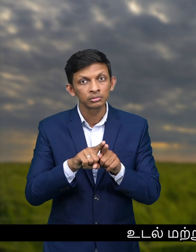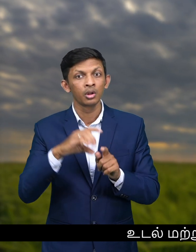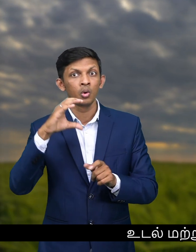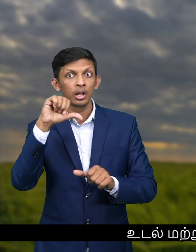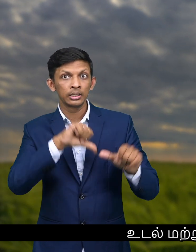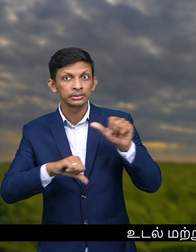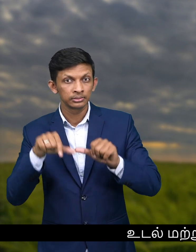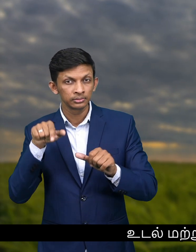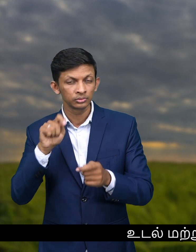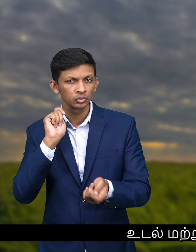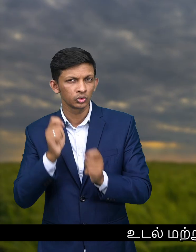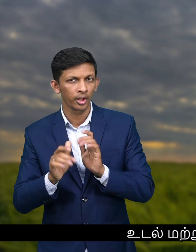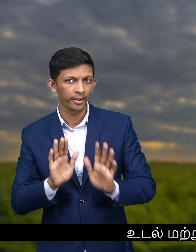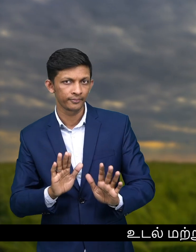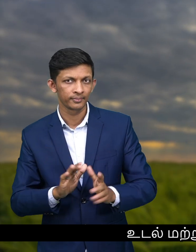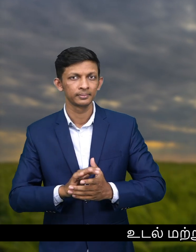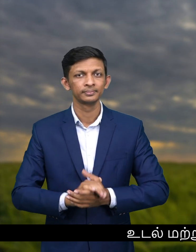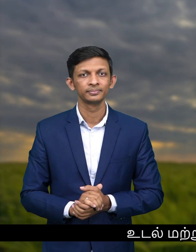வேதியியல் மாற்றங்கள்,